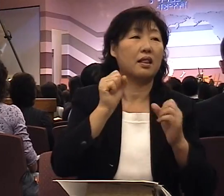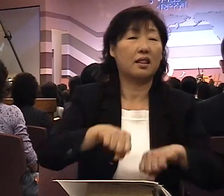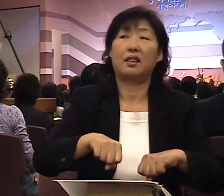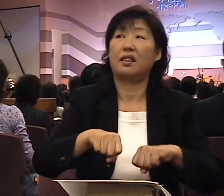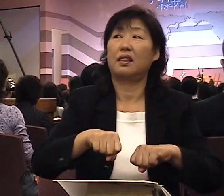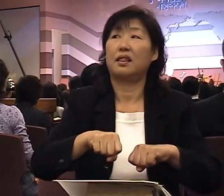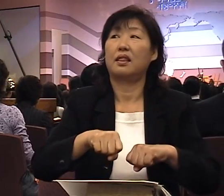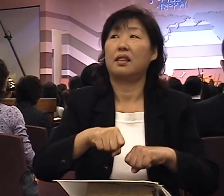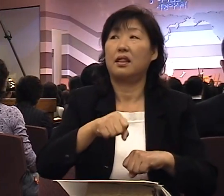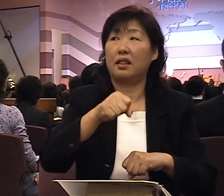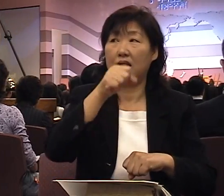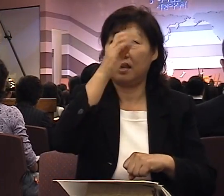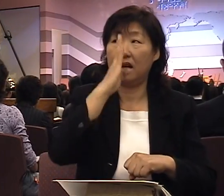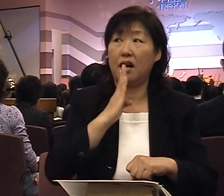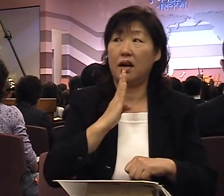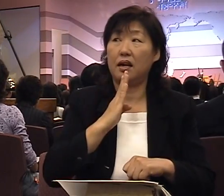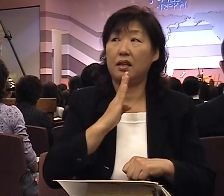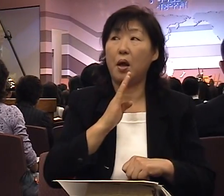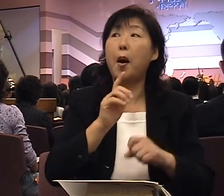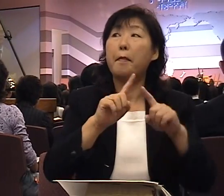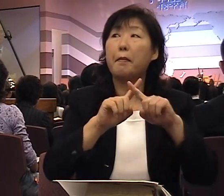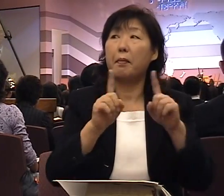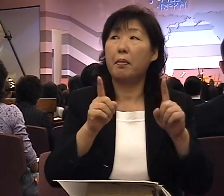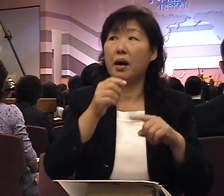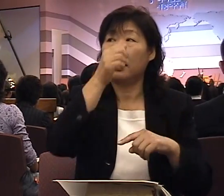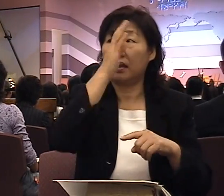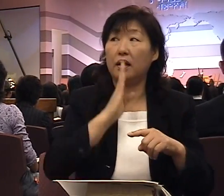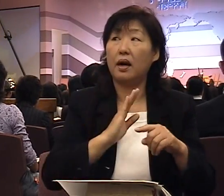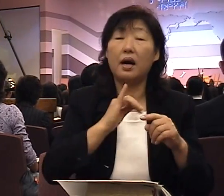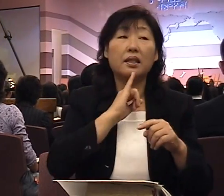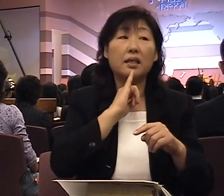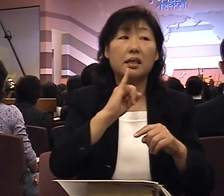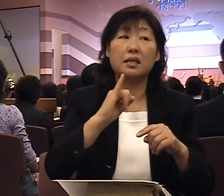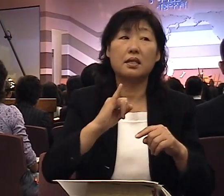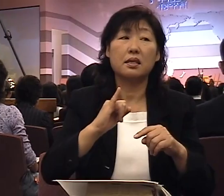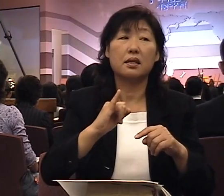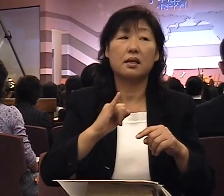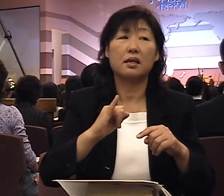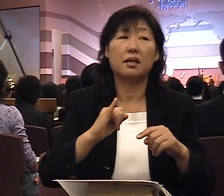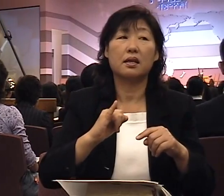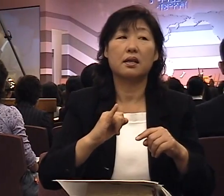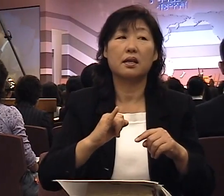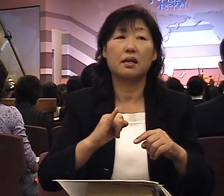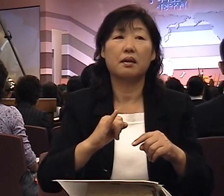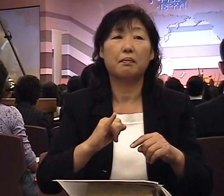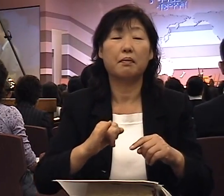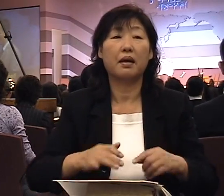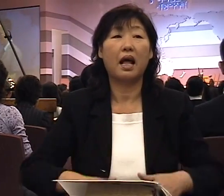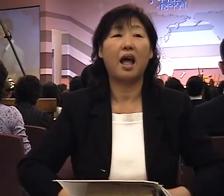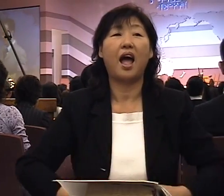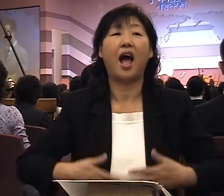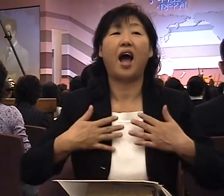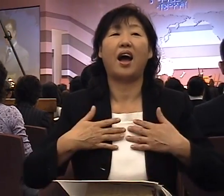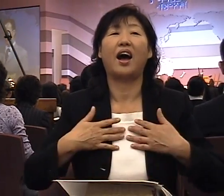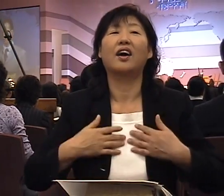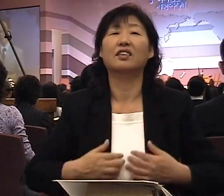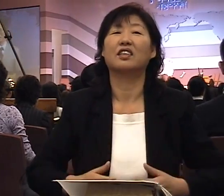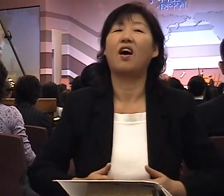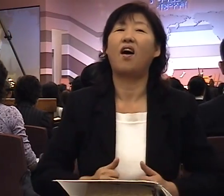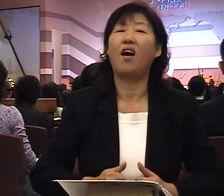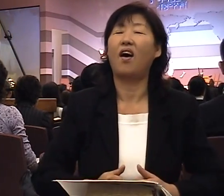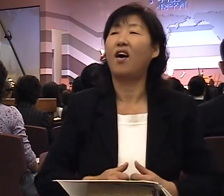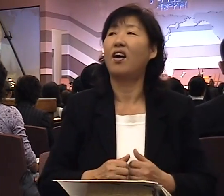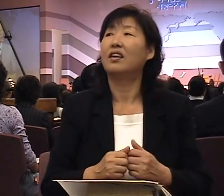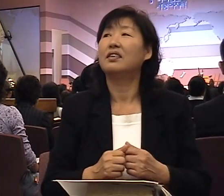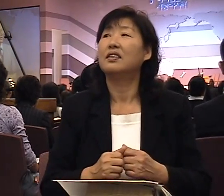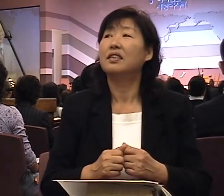조셉 스토웰이라는 목사님, 저기 그 무디 바이블 처치 그 교회에서 사역하시는 목사님인데 그분이 언제 한번 이